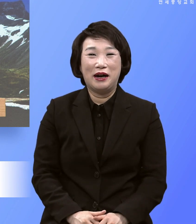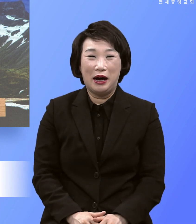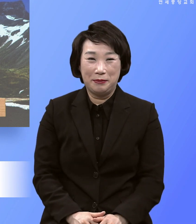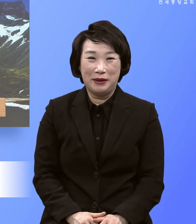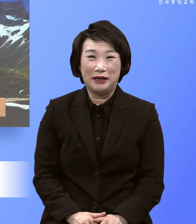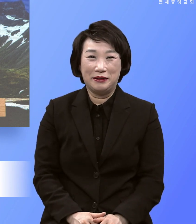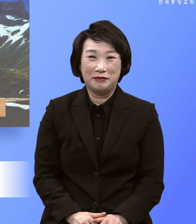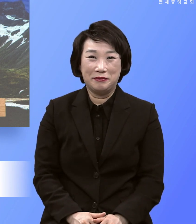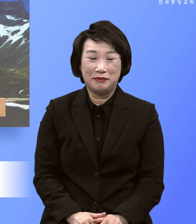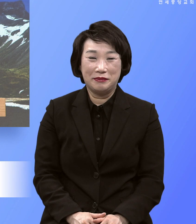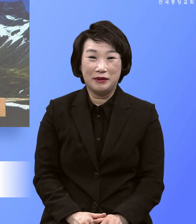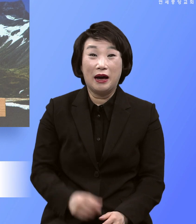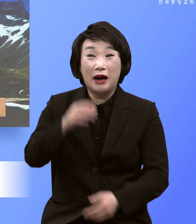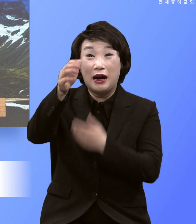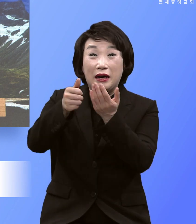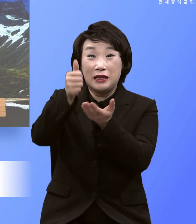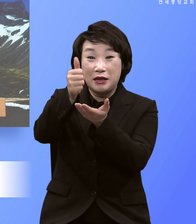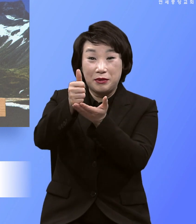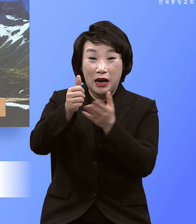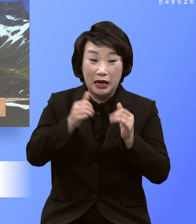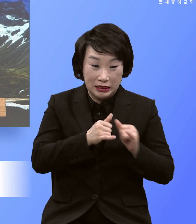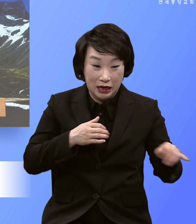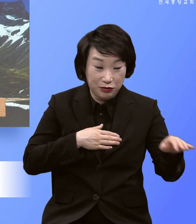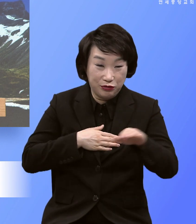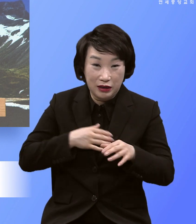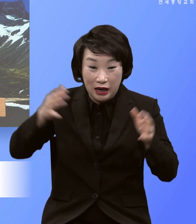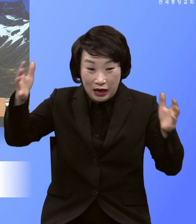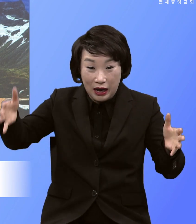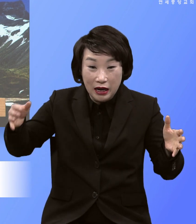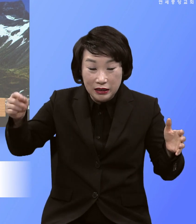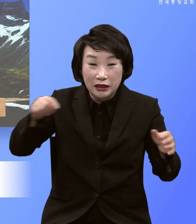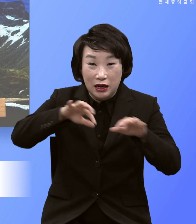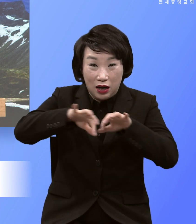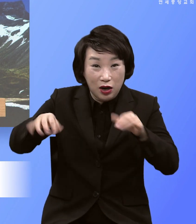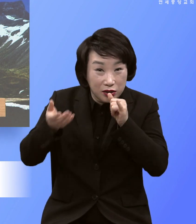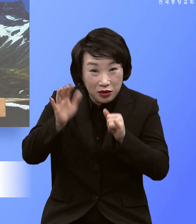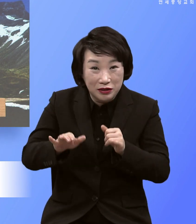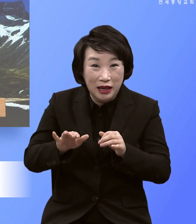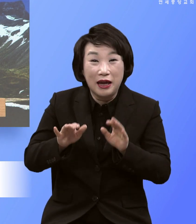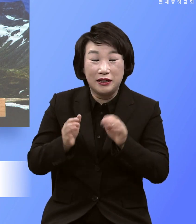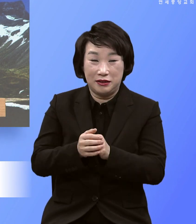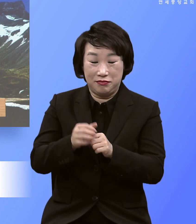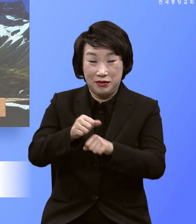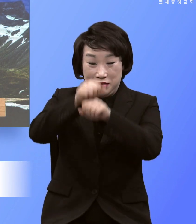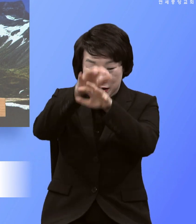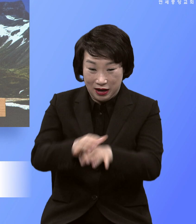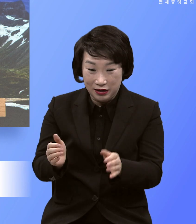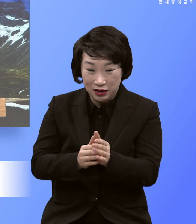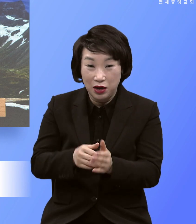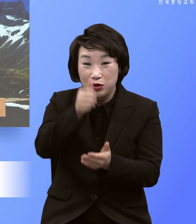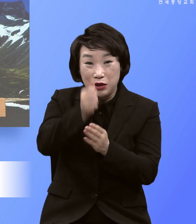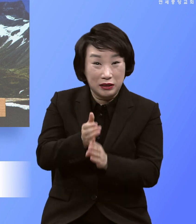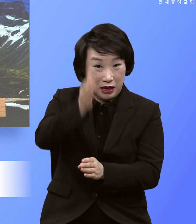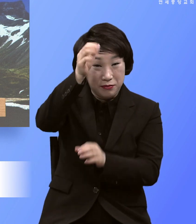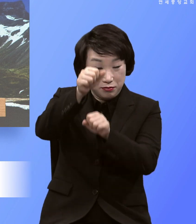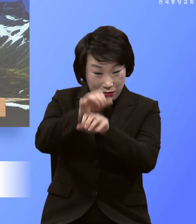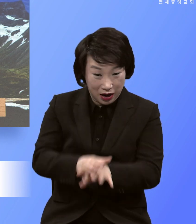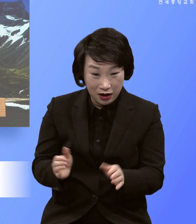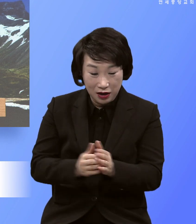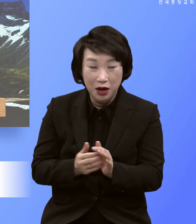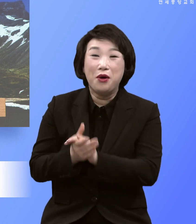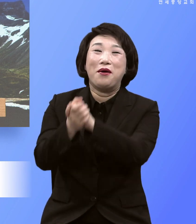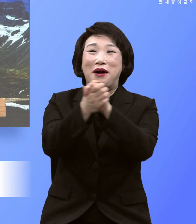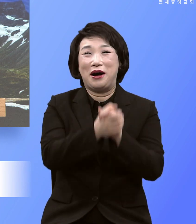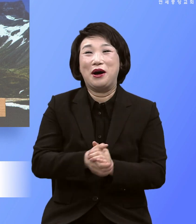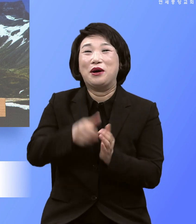파괴시켜버린, 하나님과 인간이 갈라진 둘이 하나를 이루는 화해의